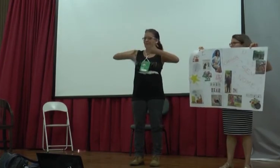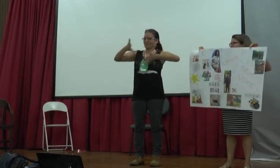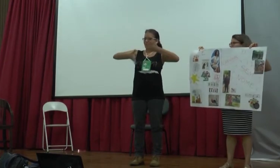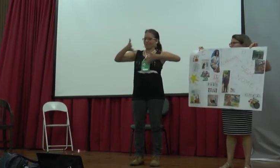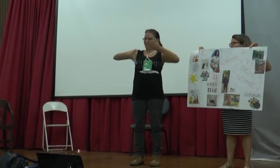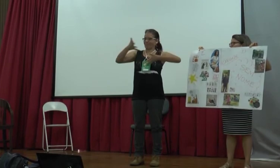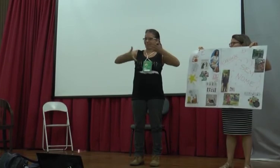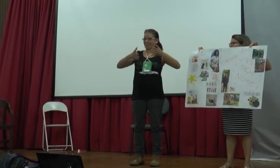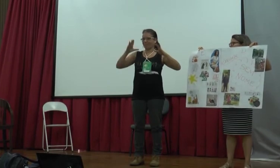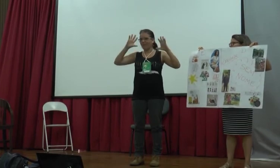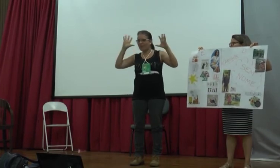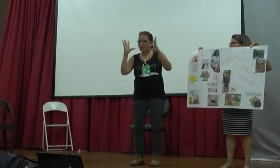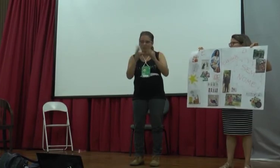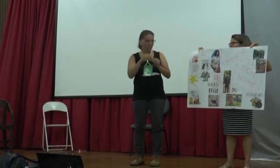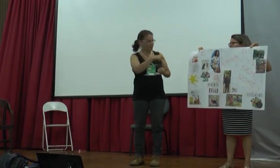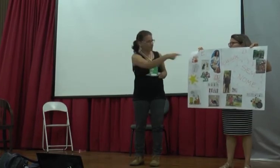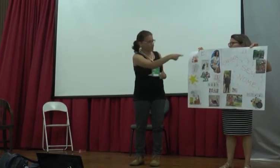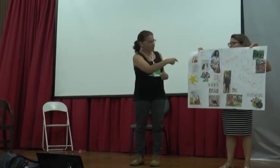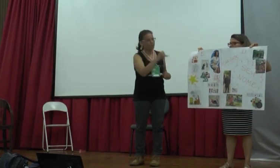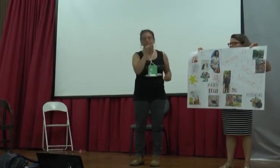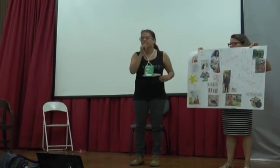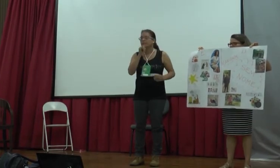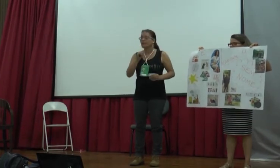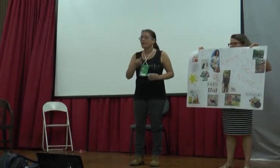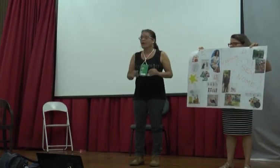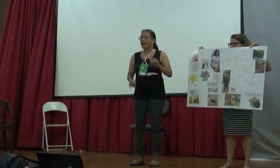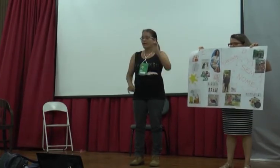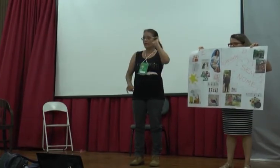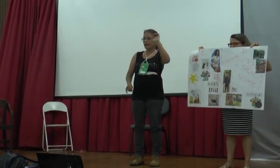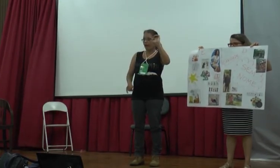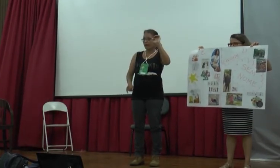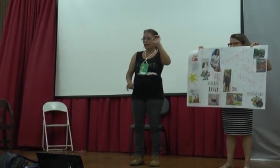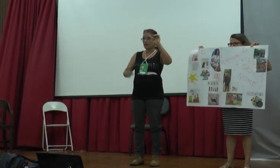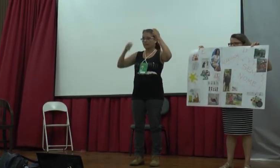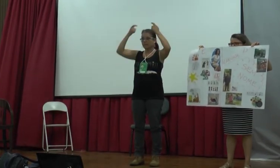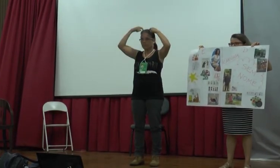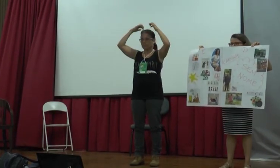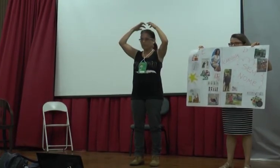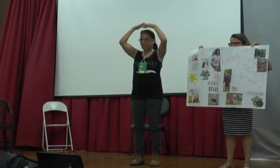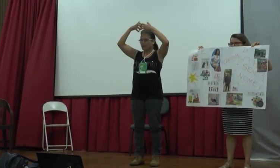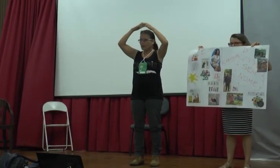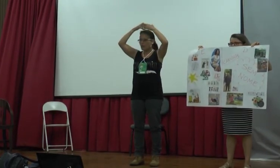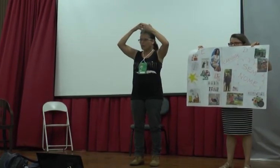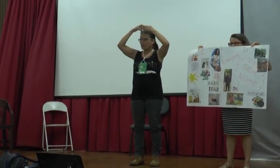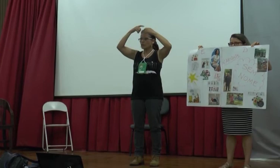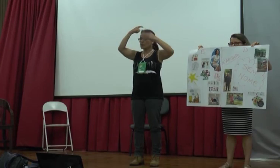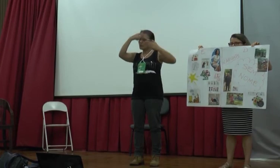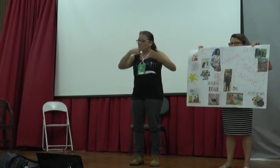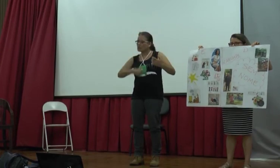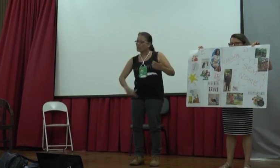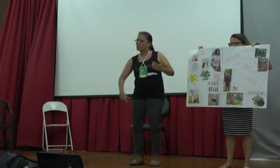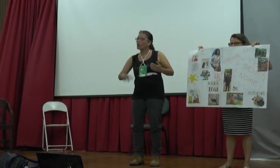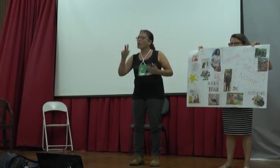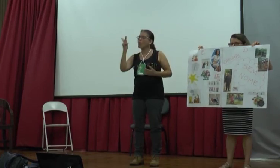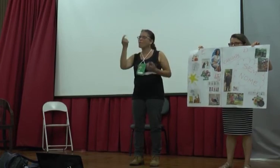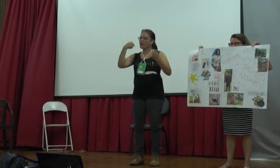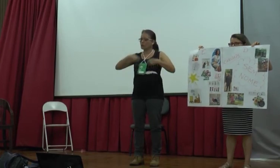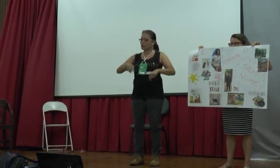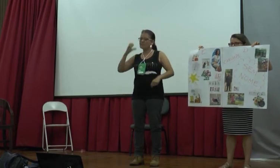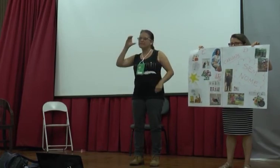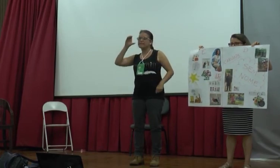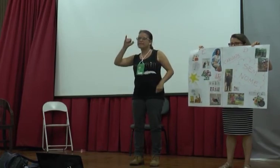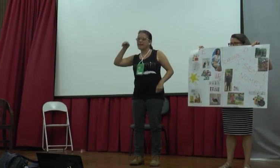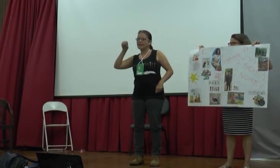evolução espiritual. Então, a gente fez um resumo. A mão esquerda seria